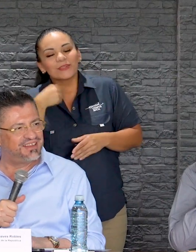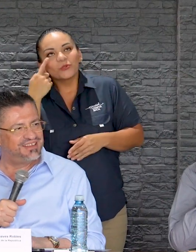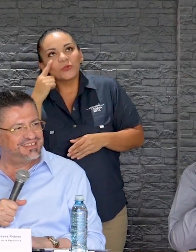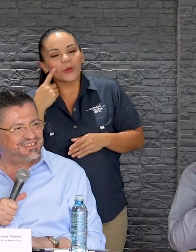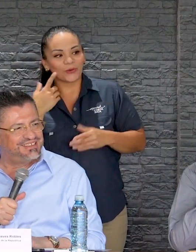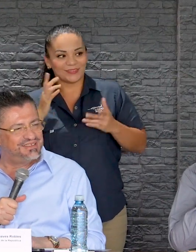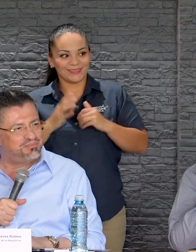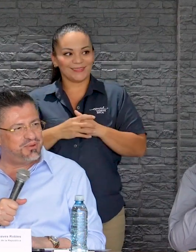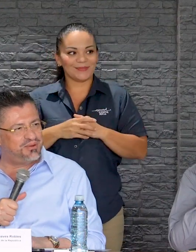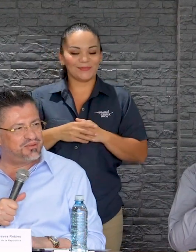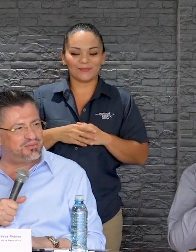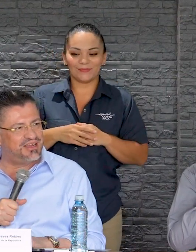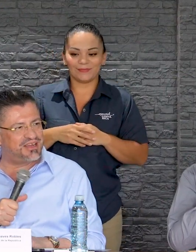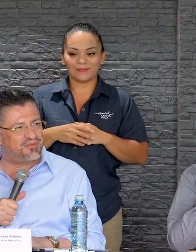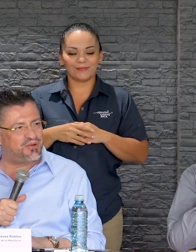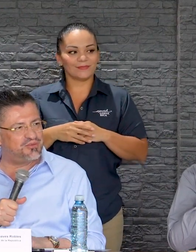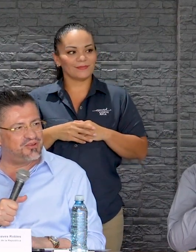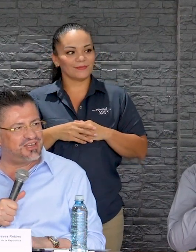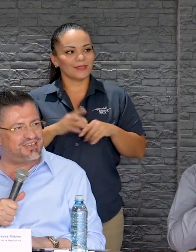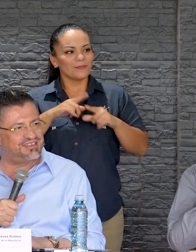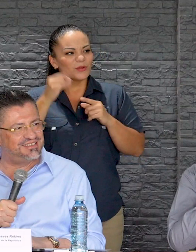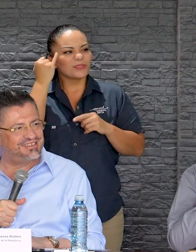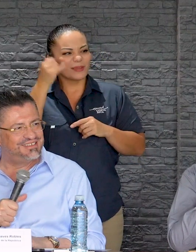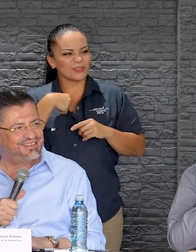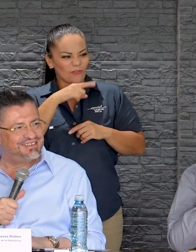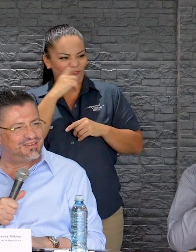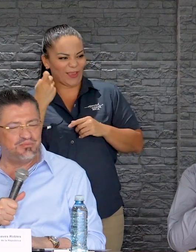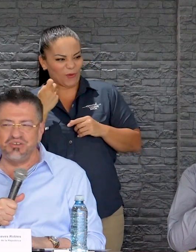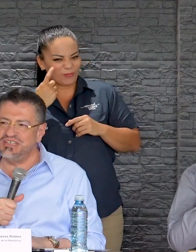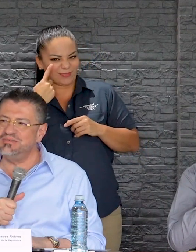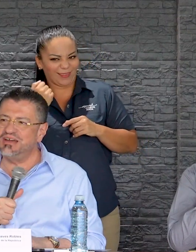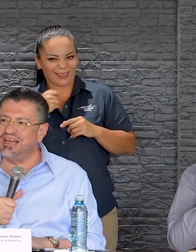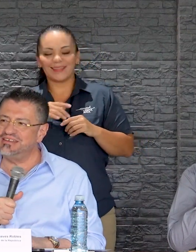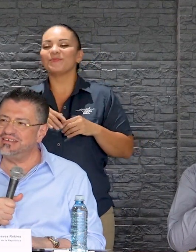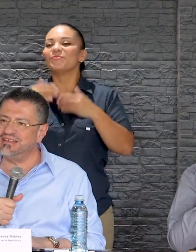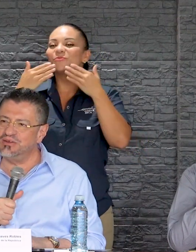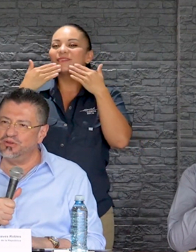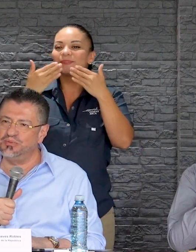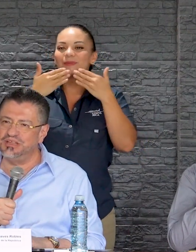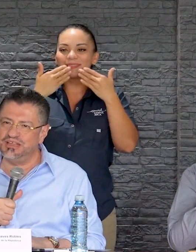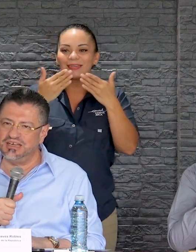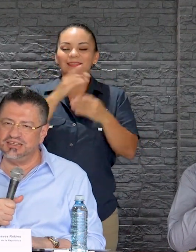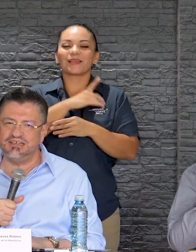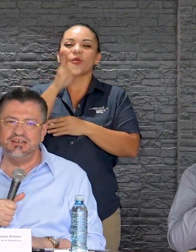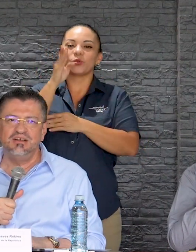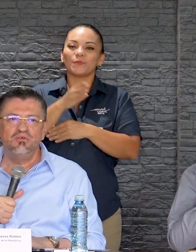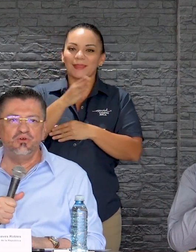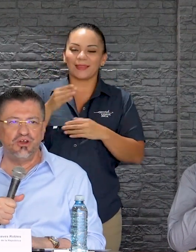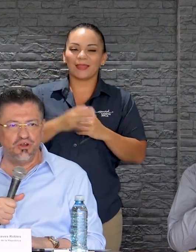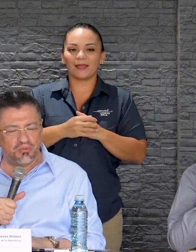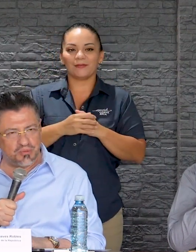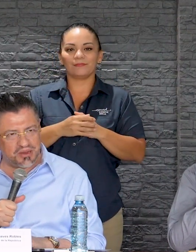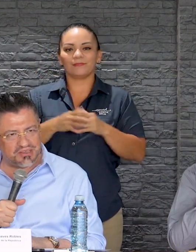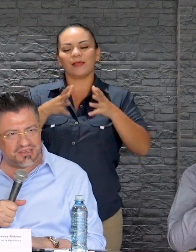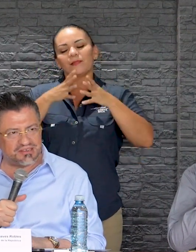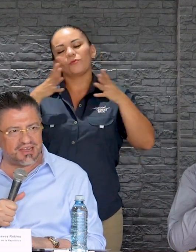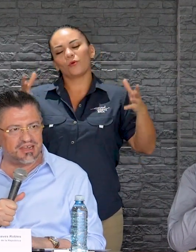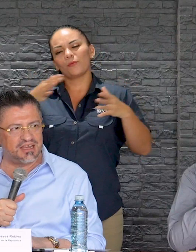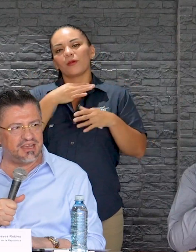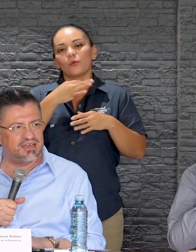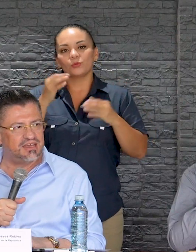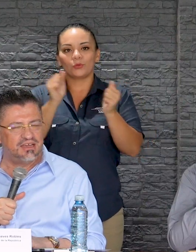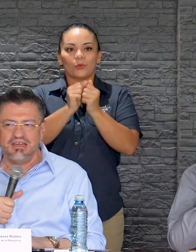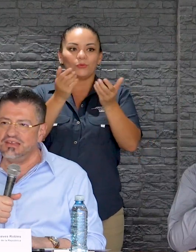lágrima. Pero se imagina qué feo me vería. Muchísimas gracias, que Dios los bendiga. Fue un enorme placer